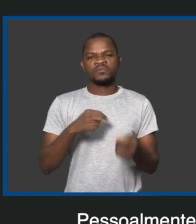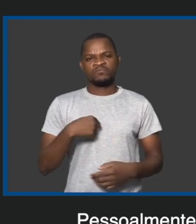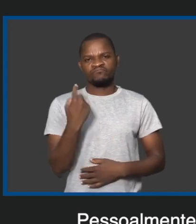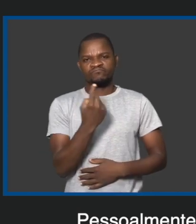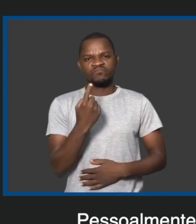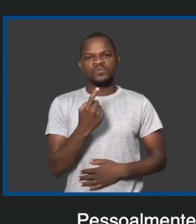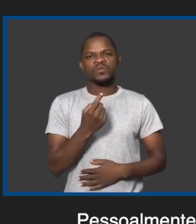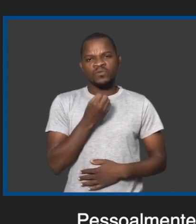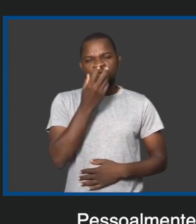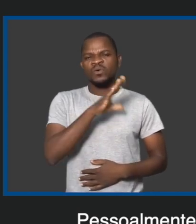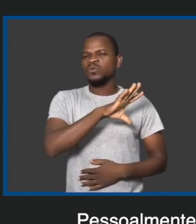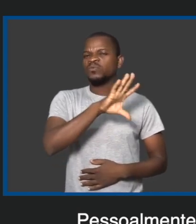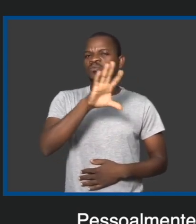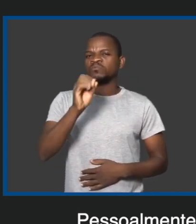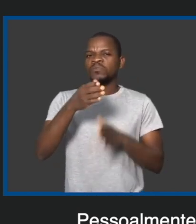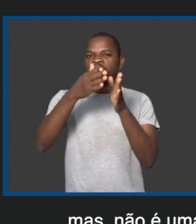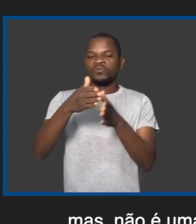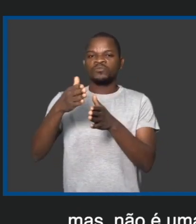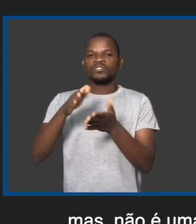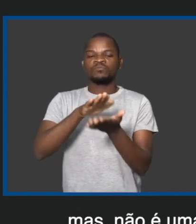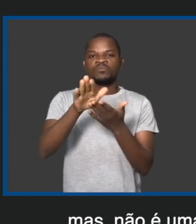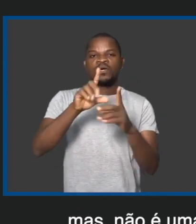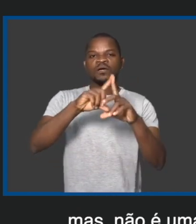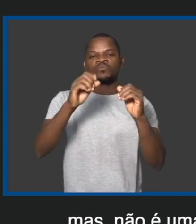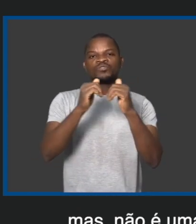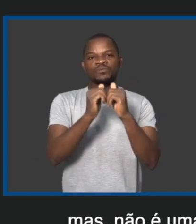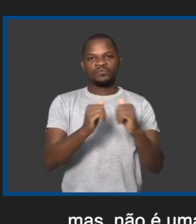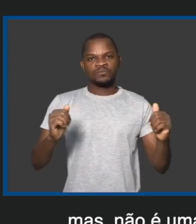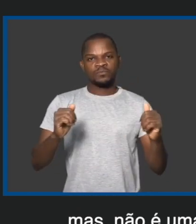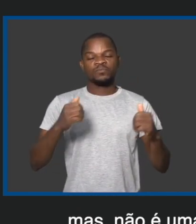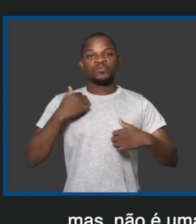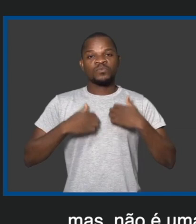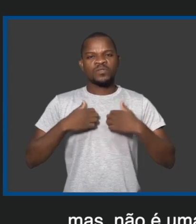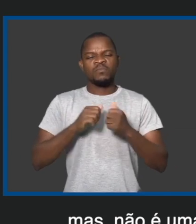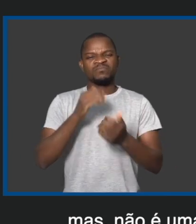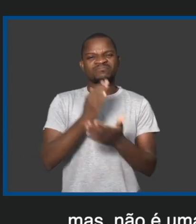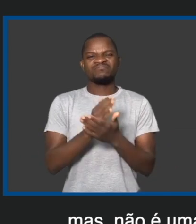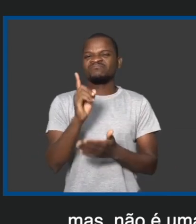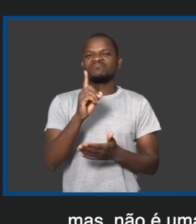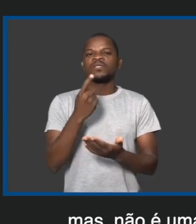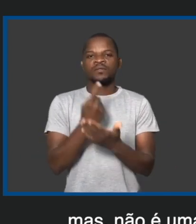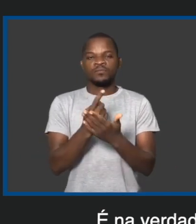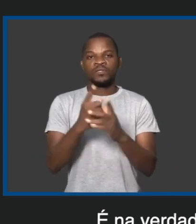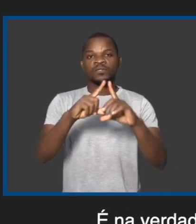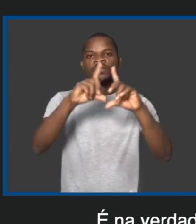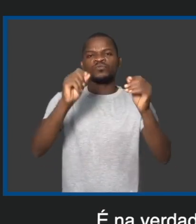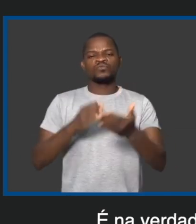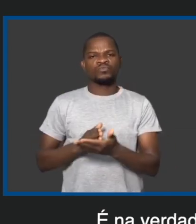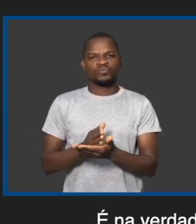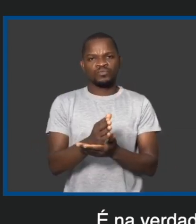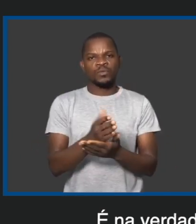tenho a dizer que muitas pessoas falam de necessidades especiais, mas não é uma questão de necessidades especiais, é uma questão de direito.